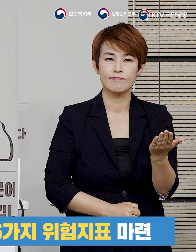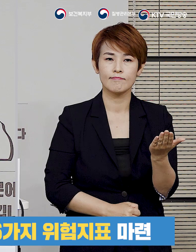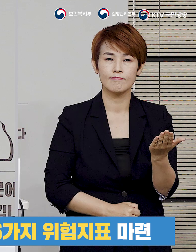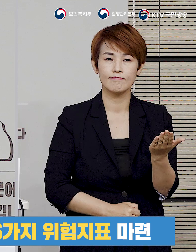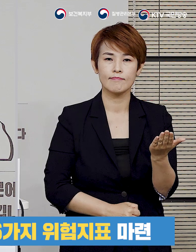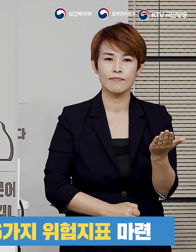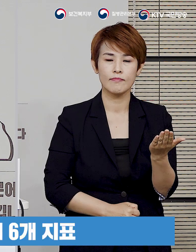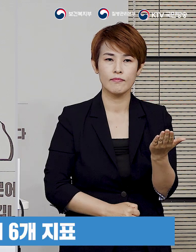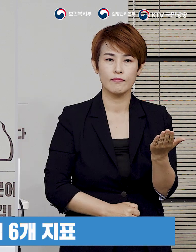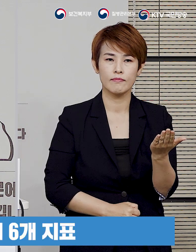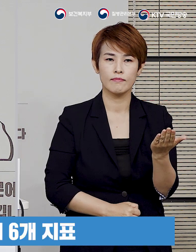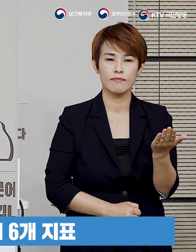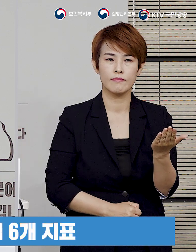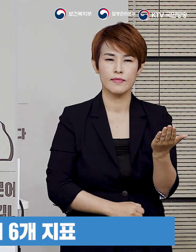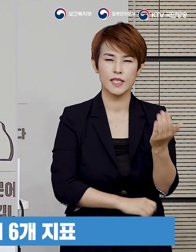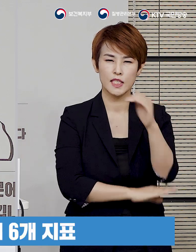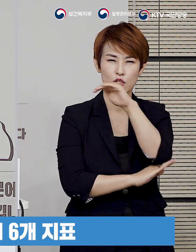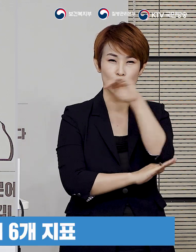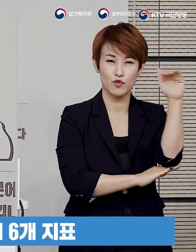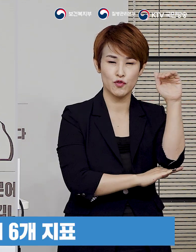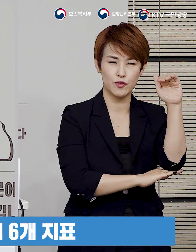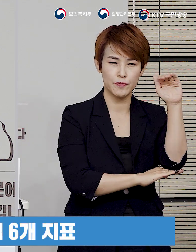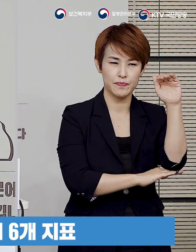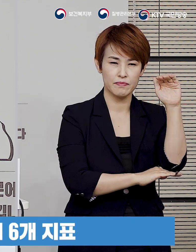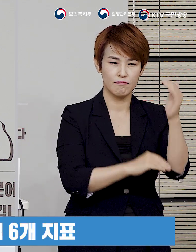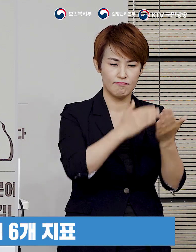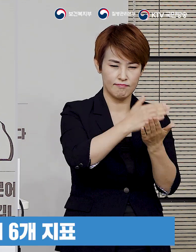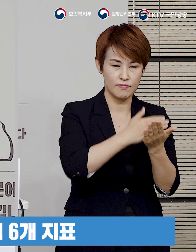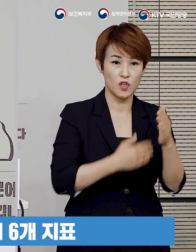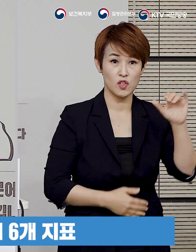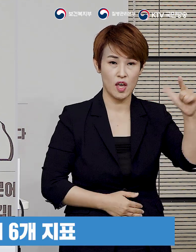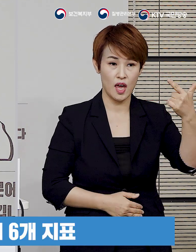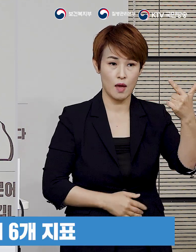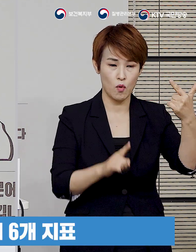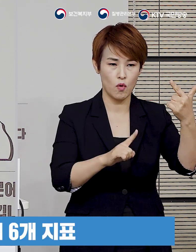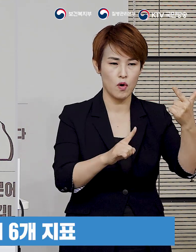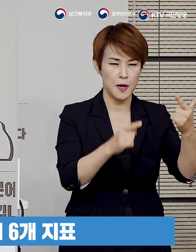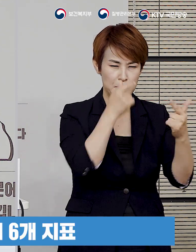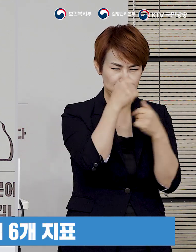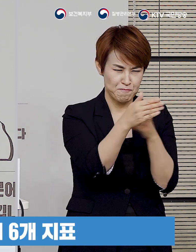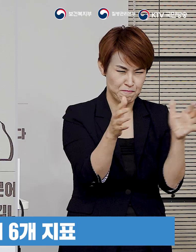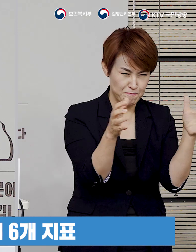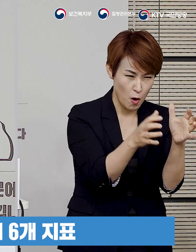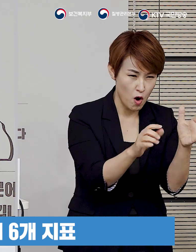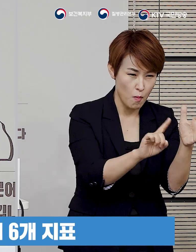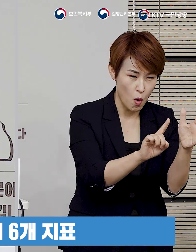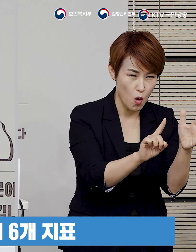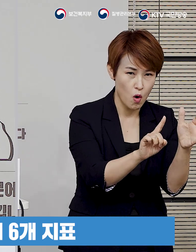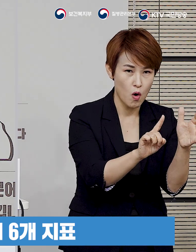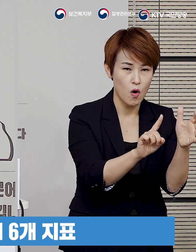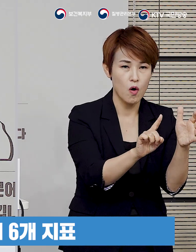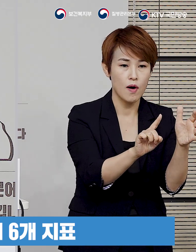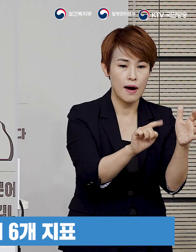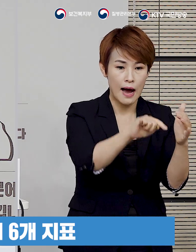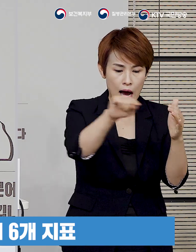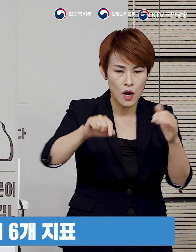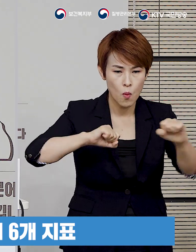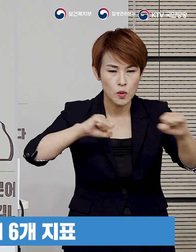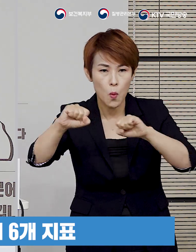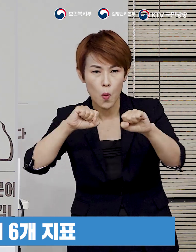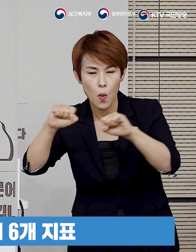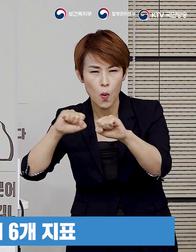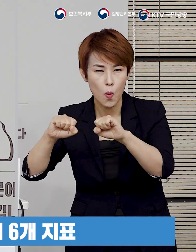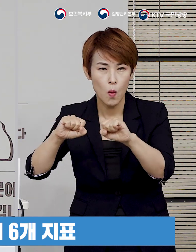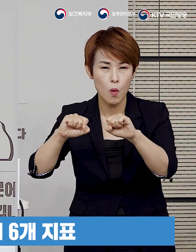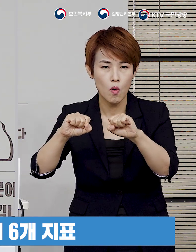저희가 그 6개 지표가 얼마나 밀폐되어 있느냐, 그리고 밀집도가 어느 만큼 있느냐, 그